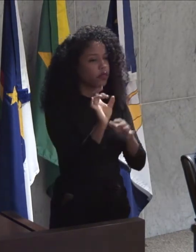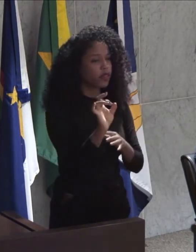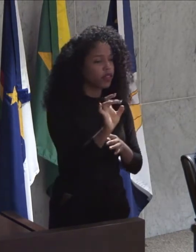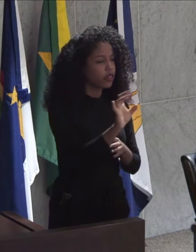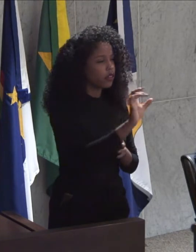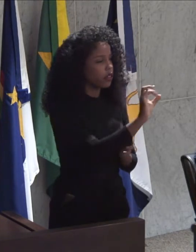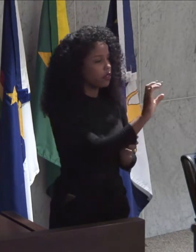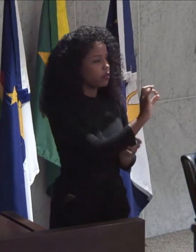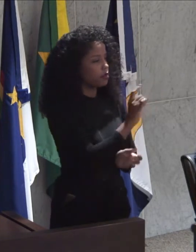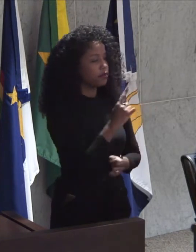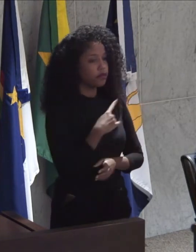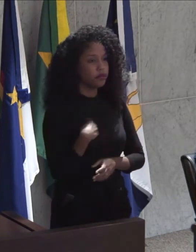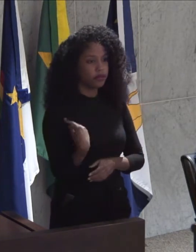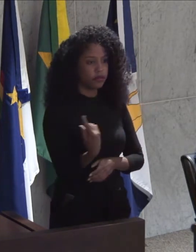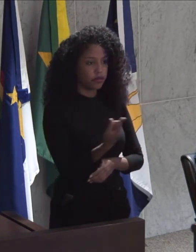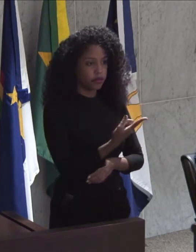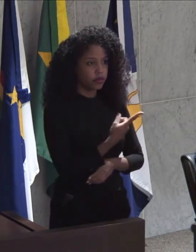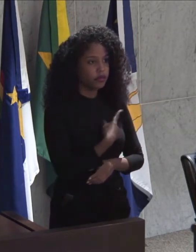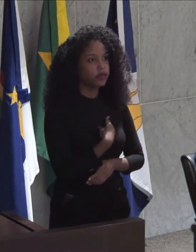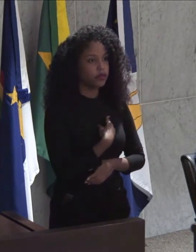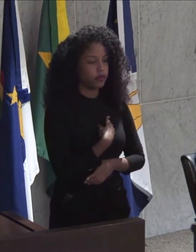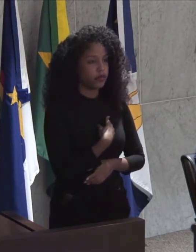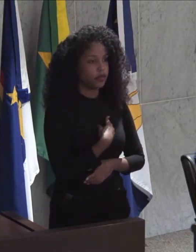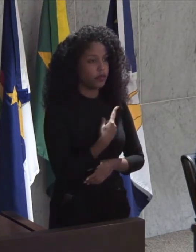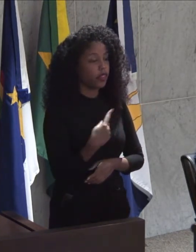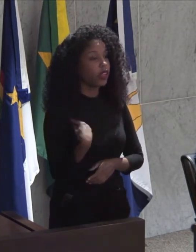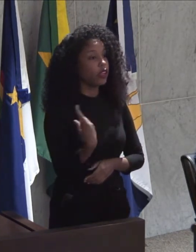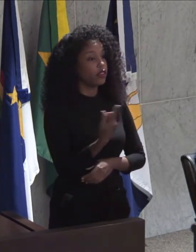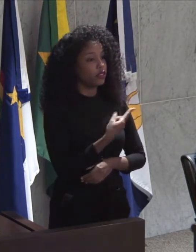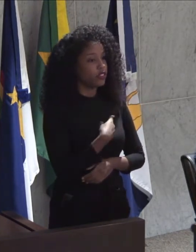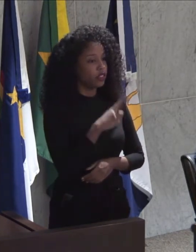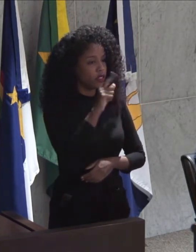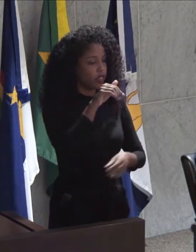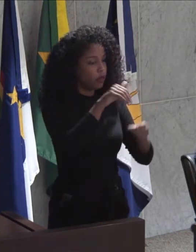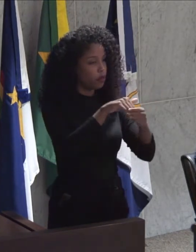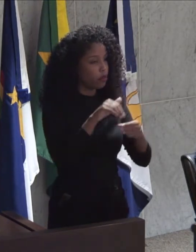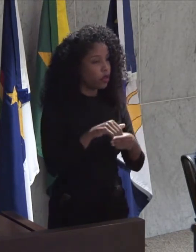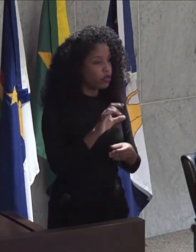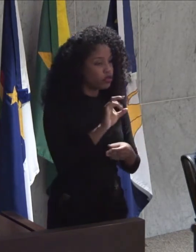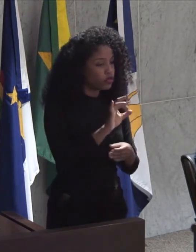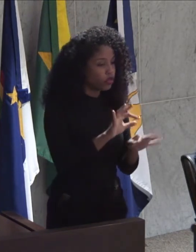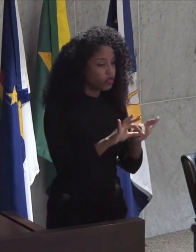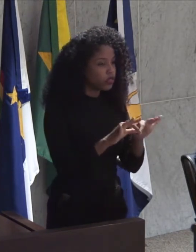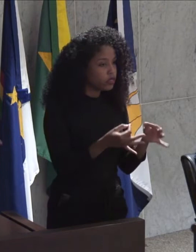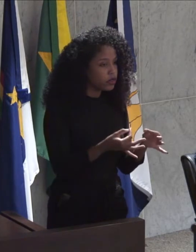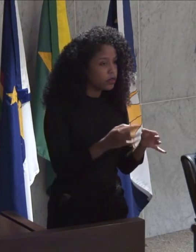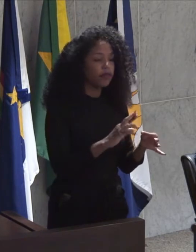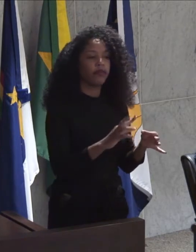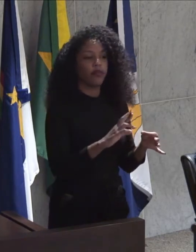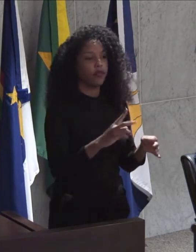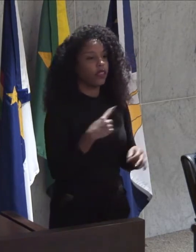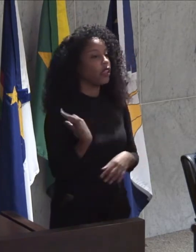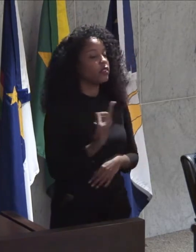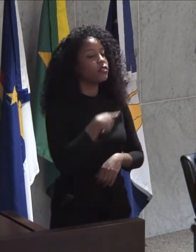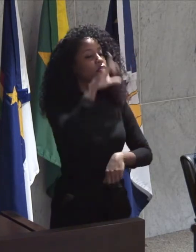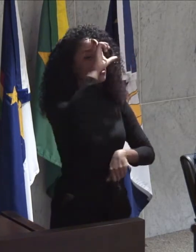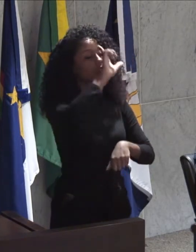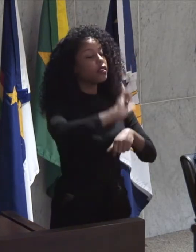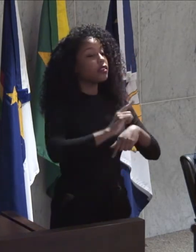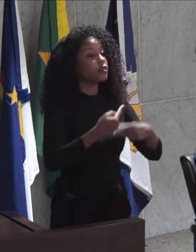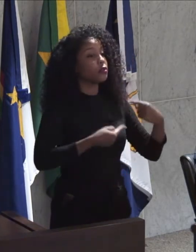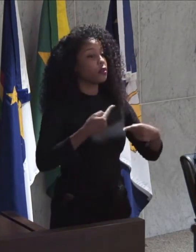um de nós que estamos aqui que somos muito mais do que eleitores. Nós somos lideranças políticas